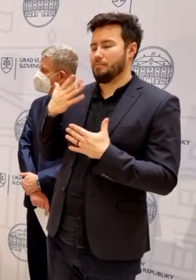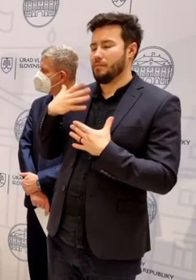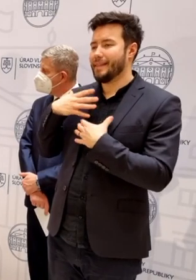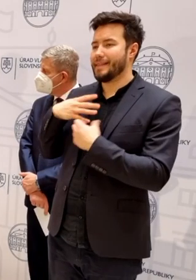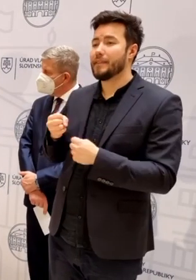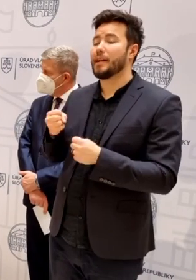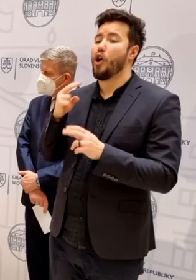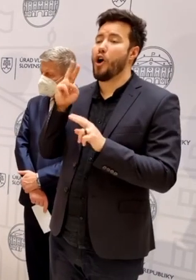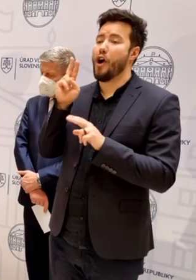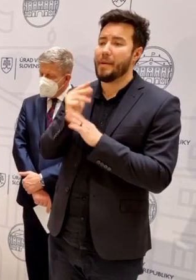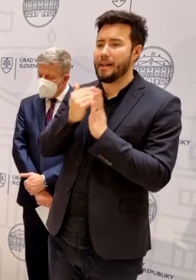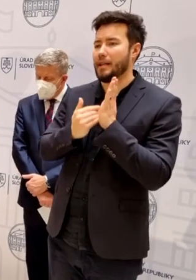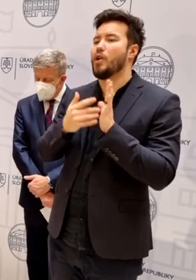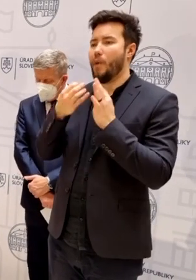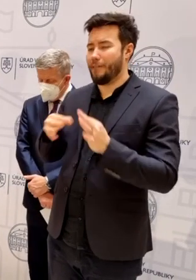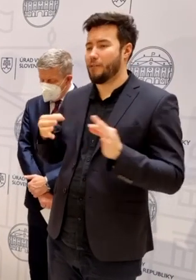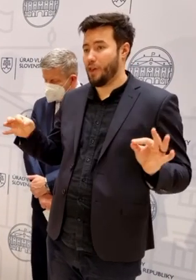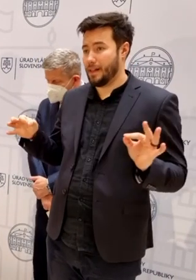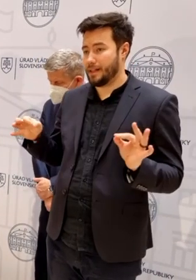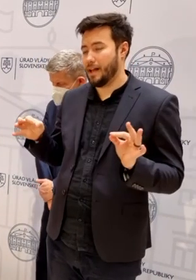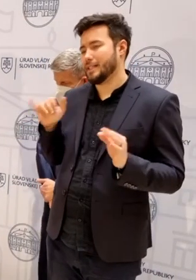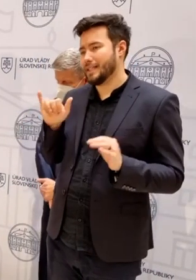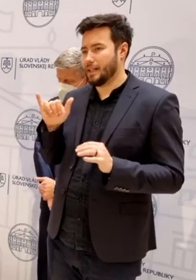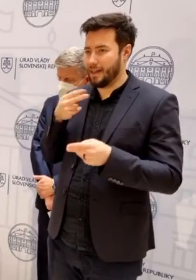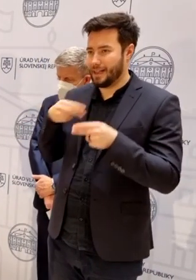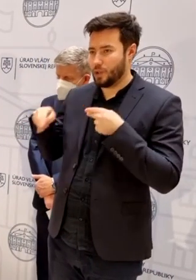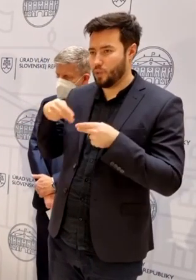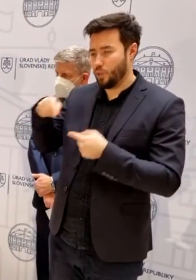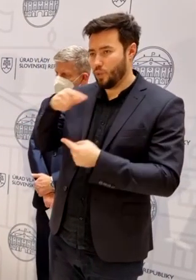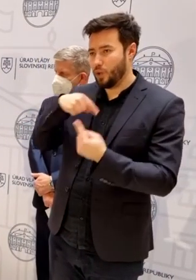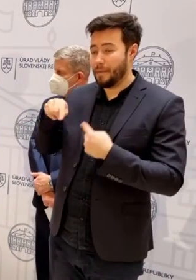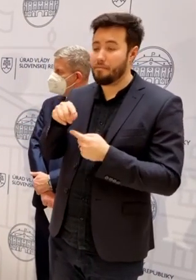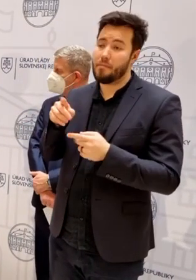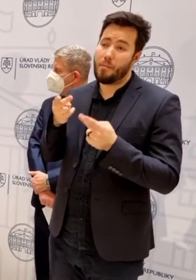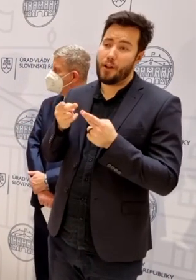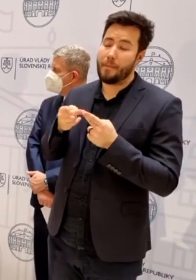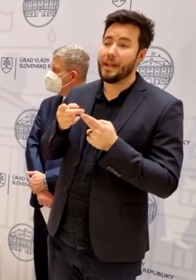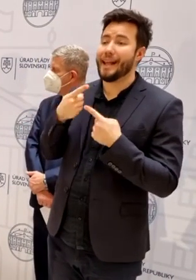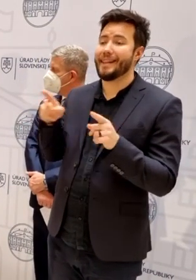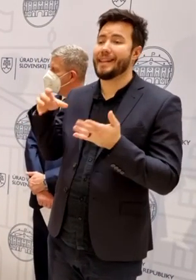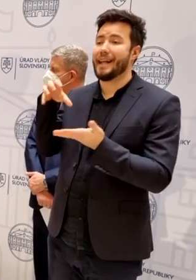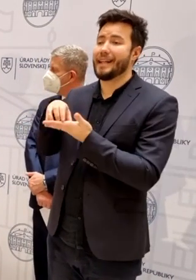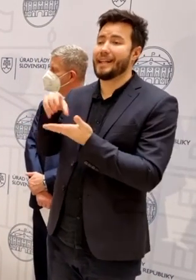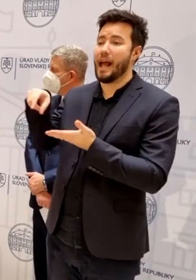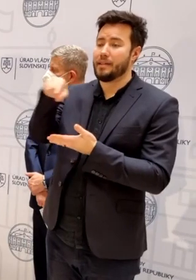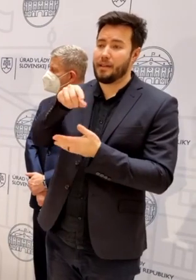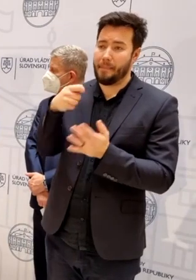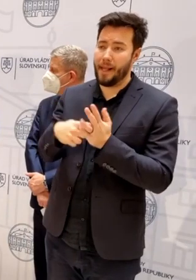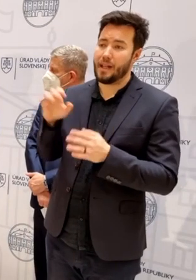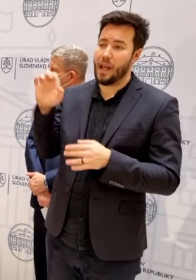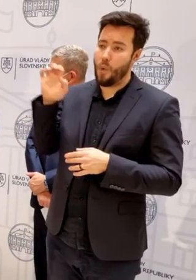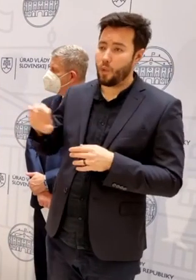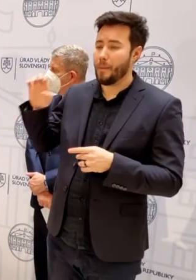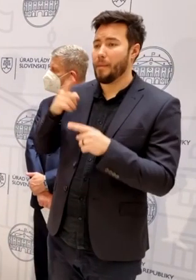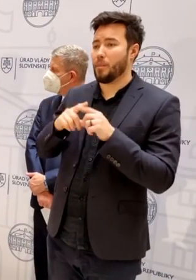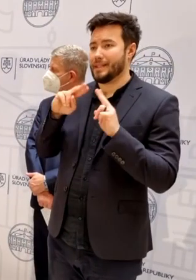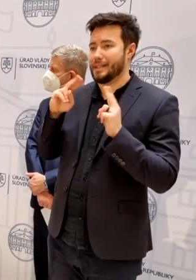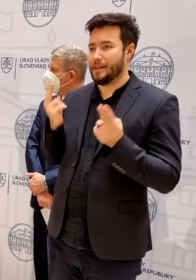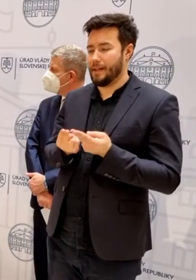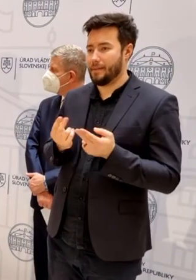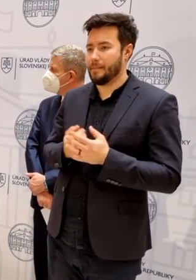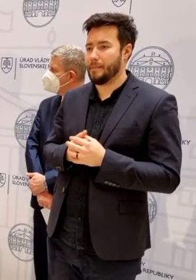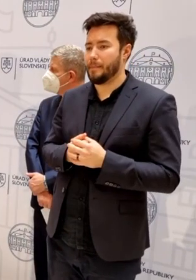uvoľnenie opatrení. Ako to aj vnímate z iných krajín v Európe alebo vo svete, treba povedať, že